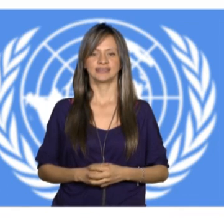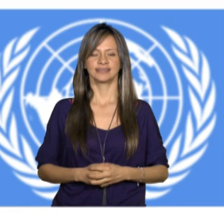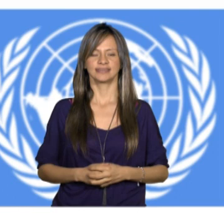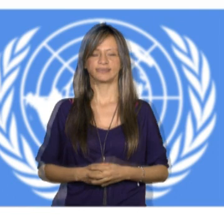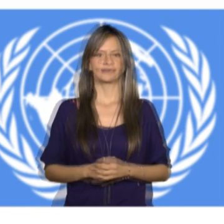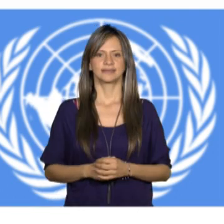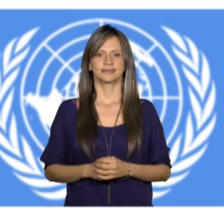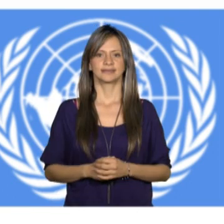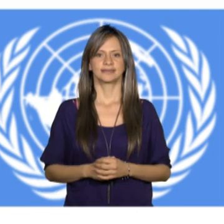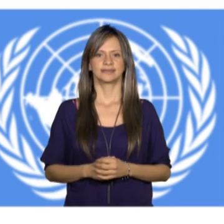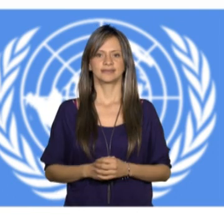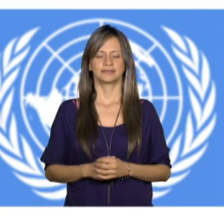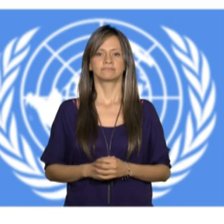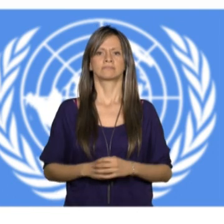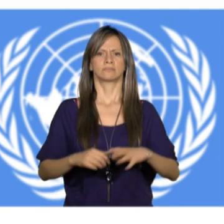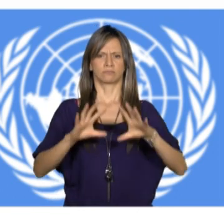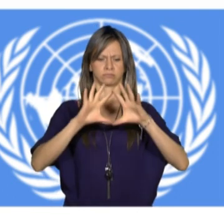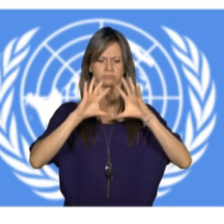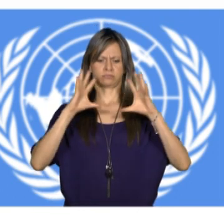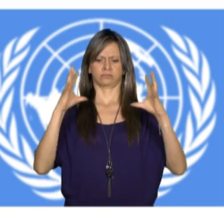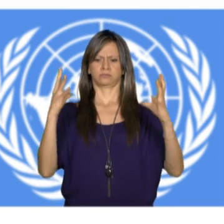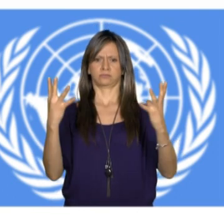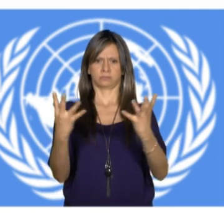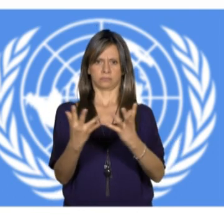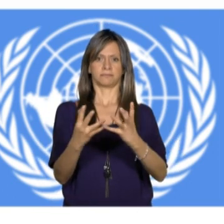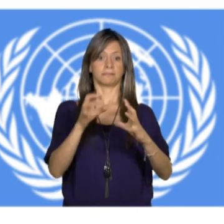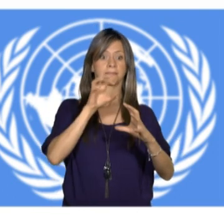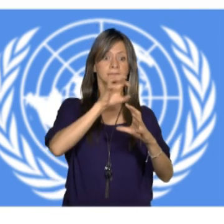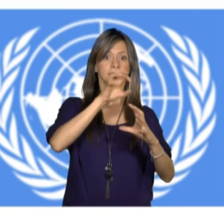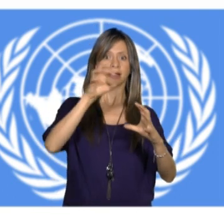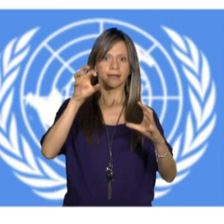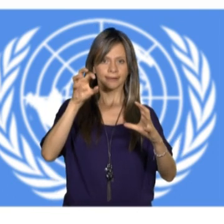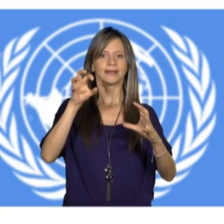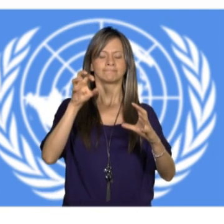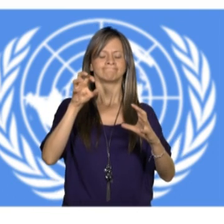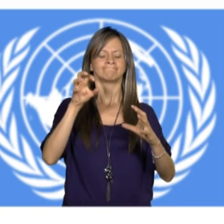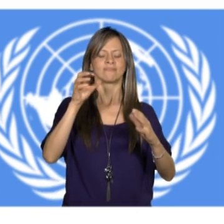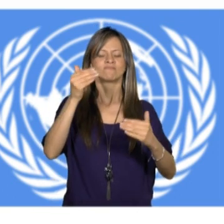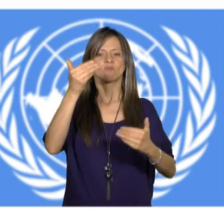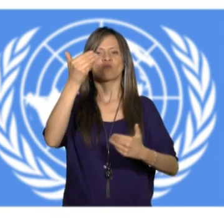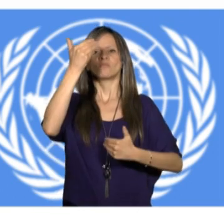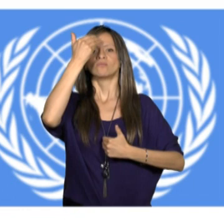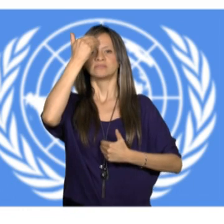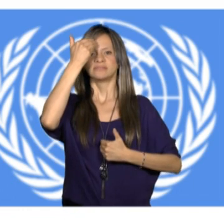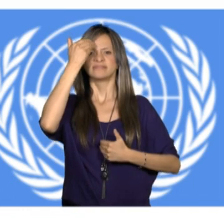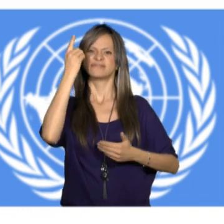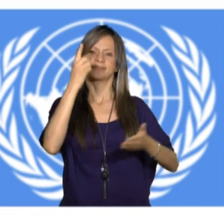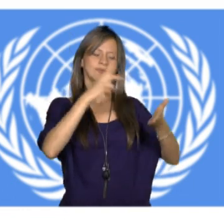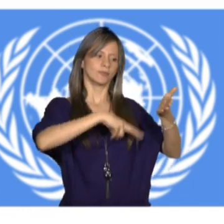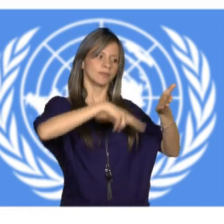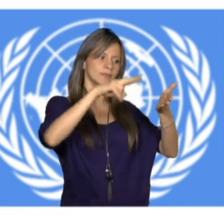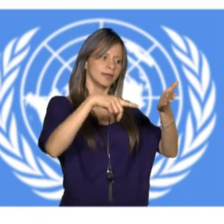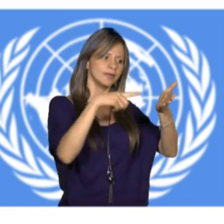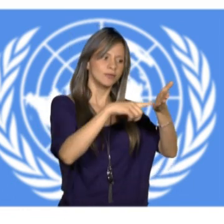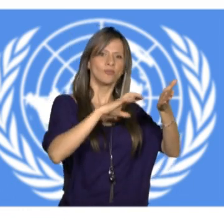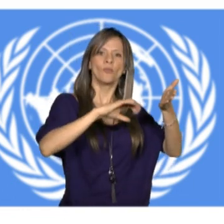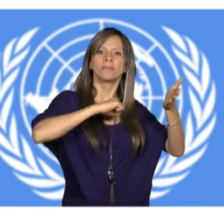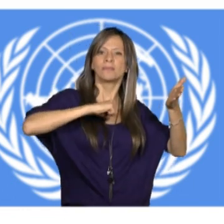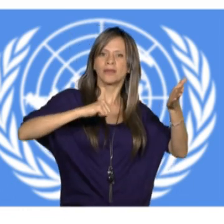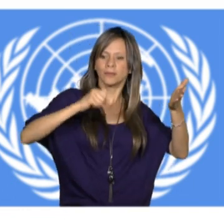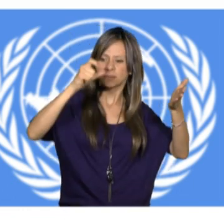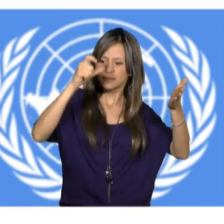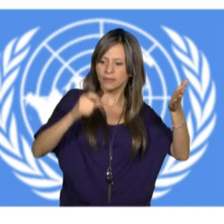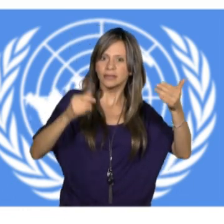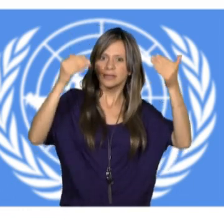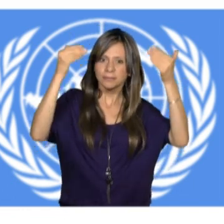condiciones. Y. Convencidos de que una convención internacional amplia e integral para promover y